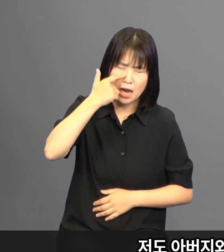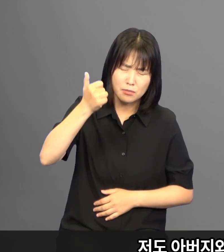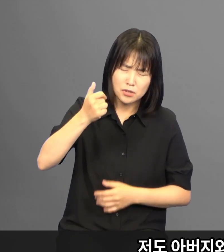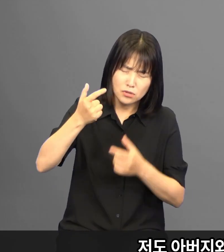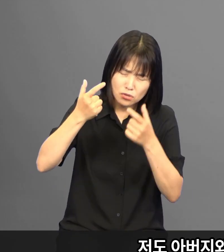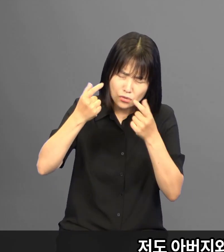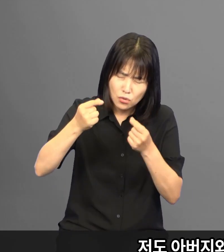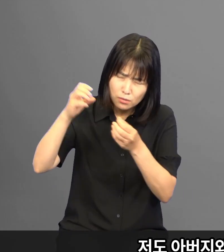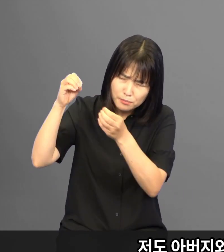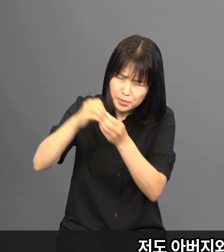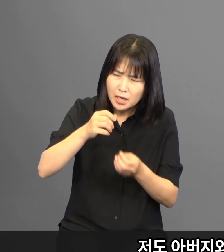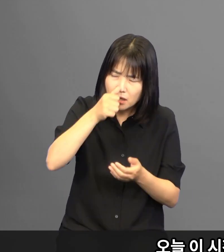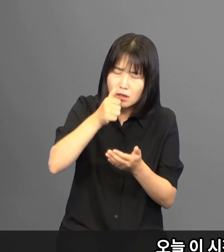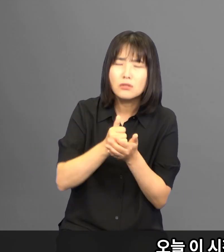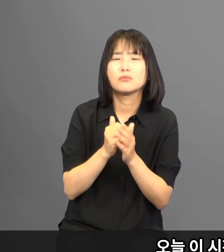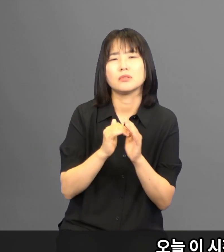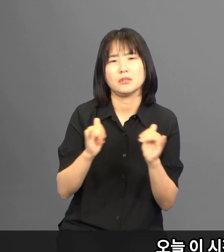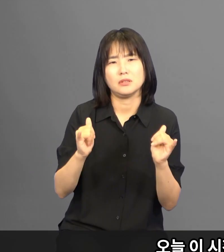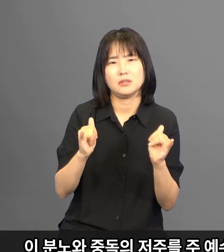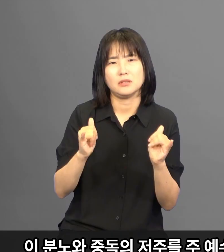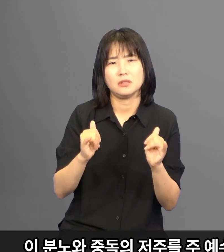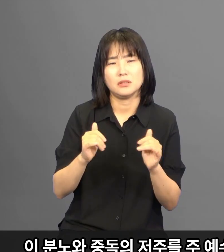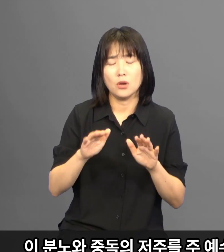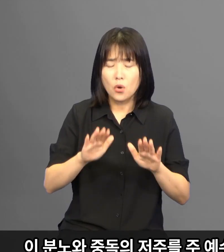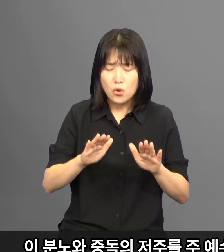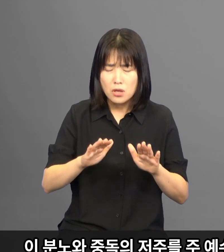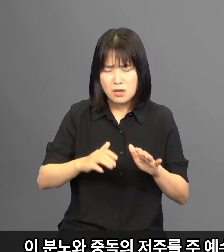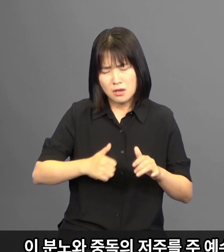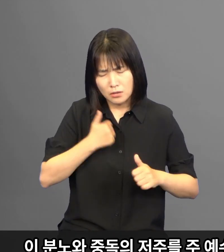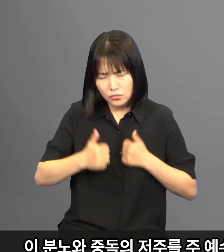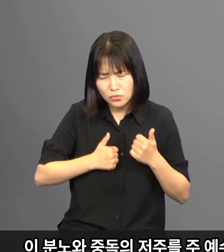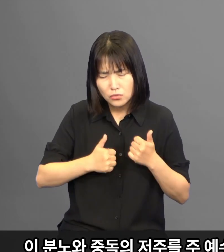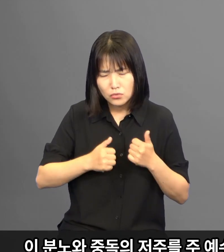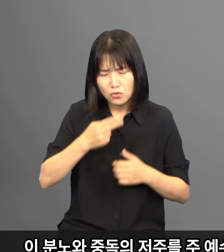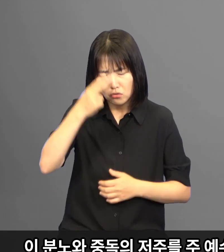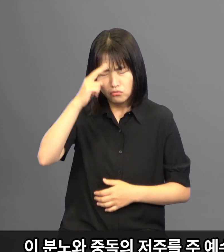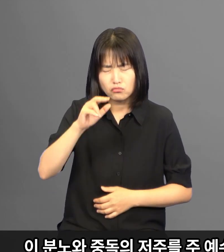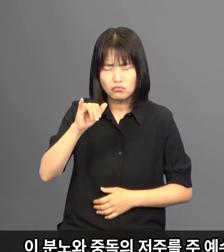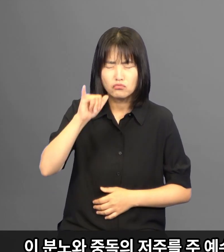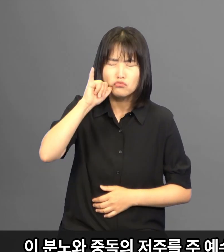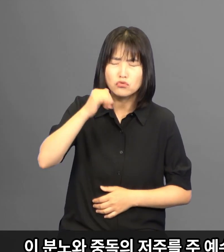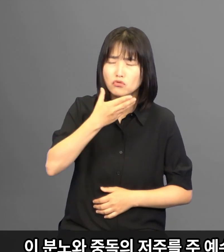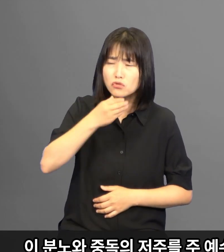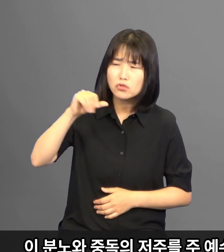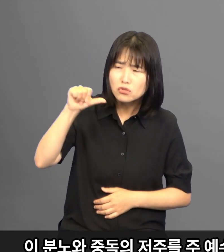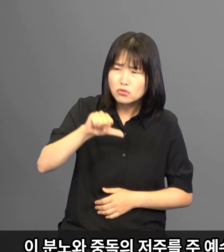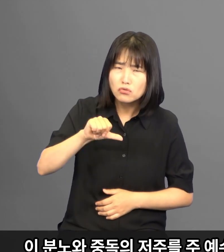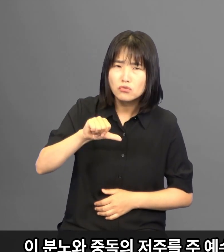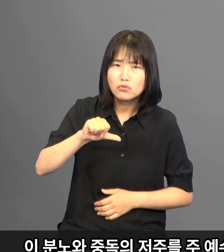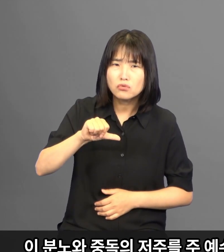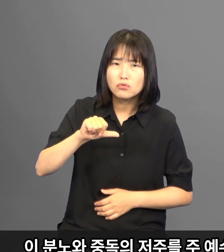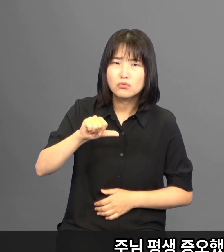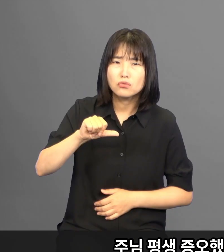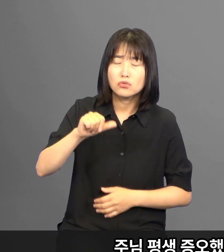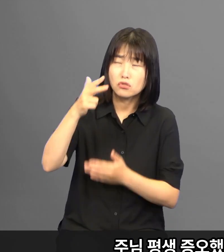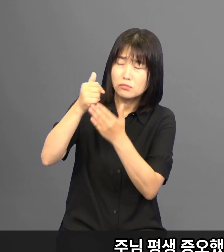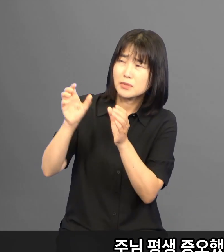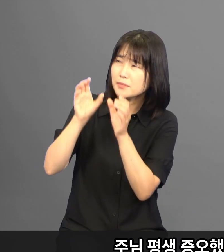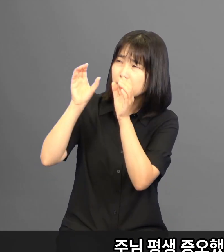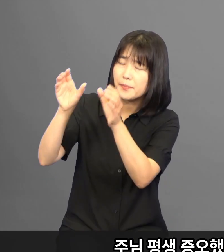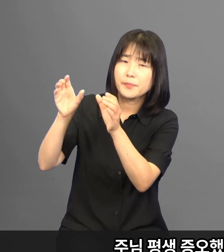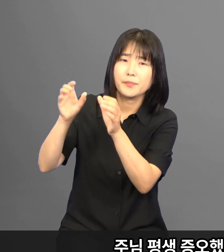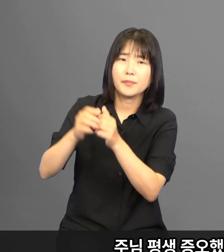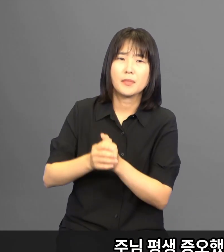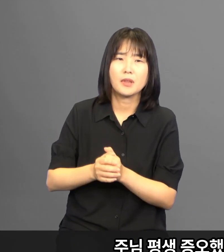똑같은 죄인입니다. 오늘 이 시간 제 안에 흐르는 이 분노와 중독의 저주를 주 예수 그리스도 십자가 앞에 내려놓습니다. 주님,